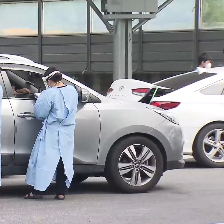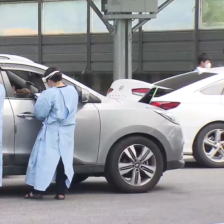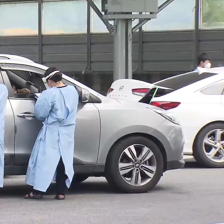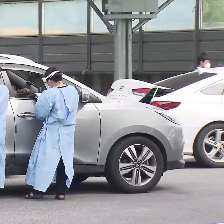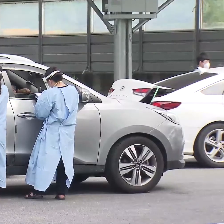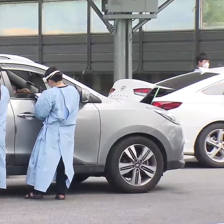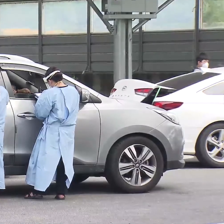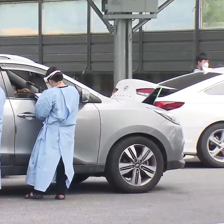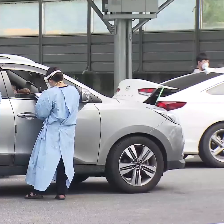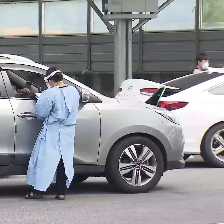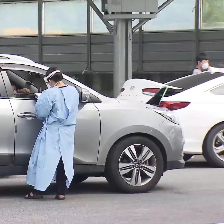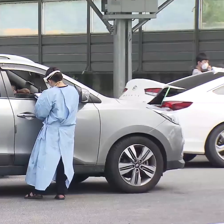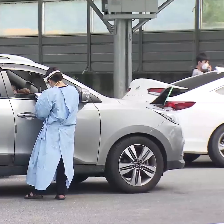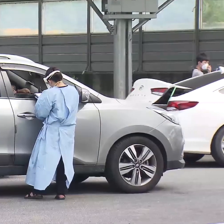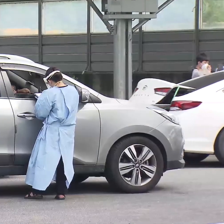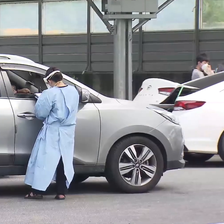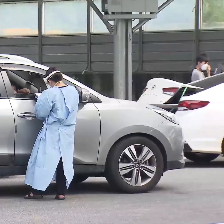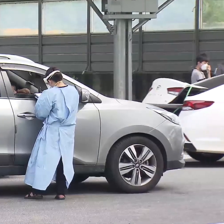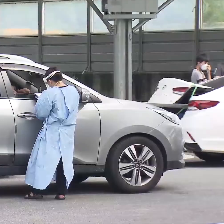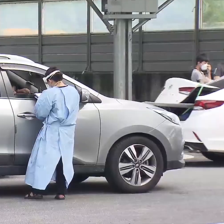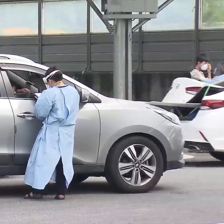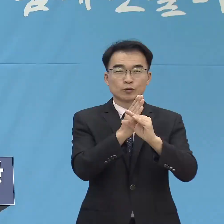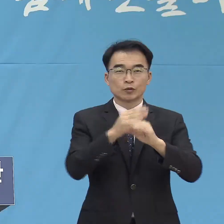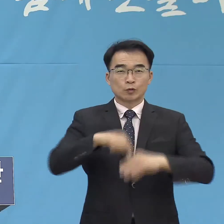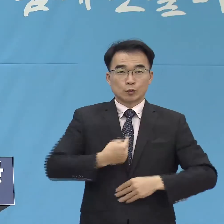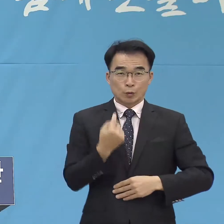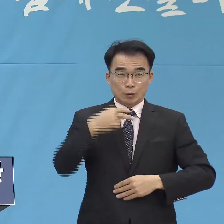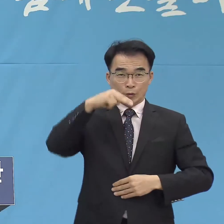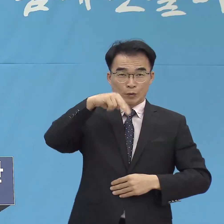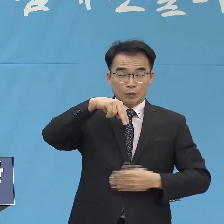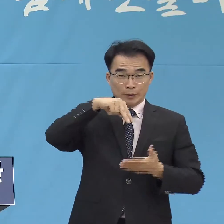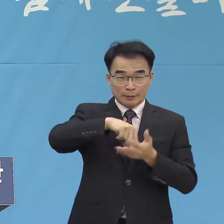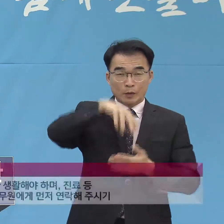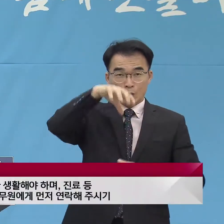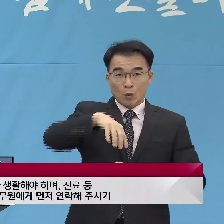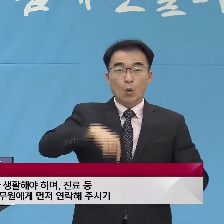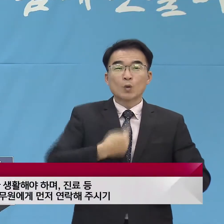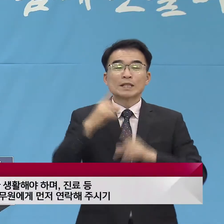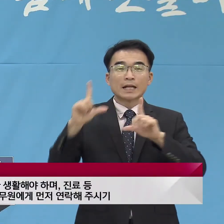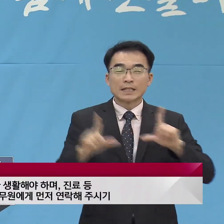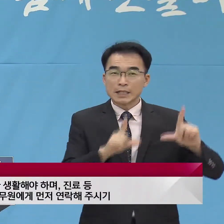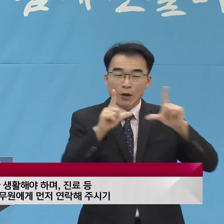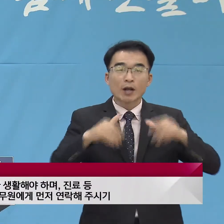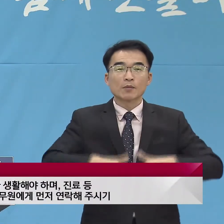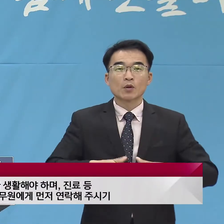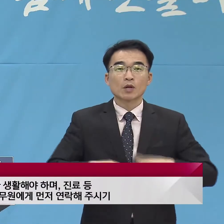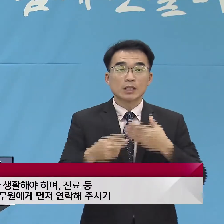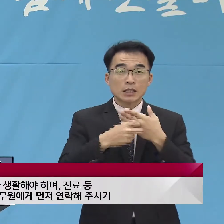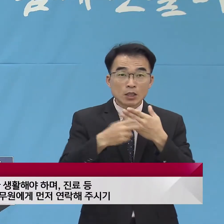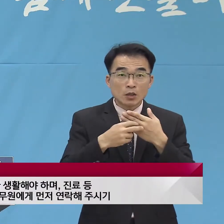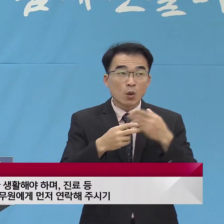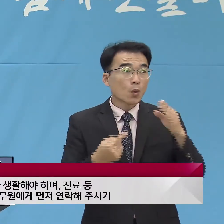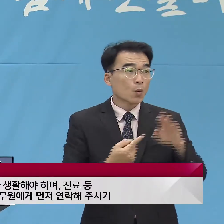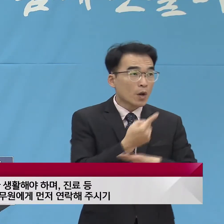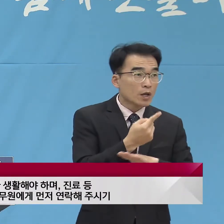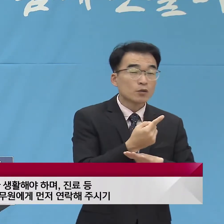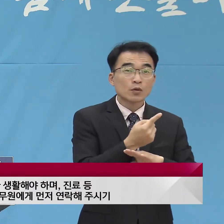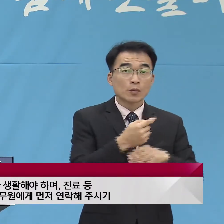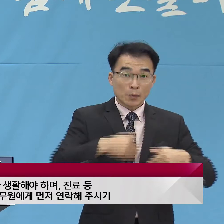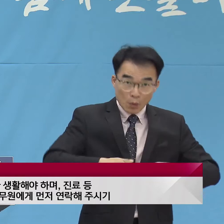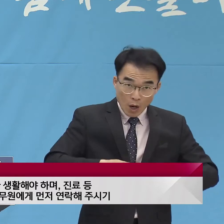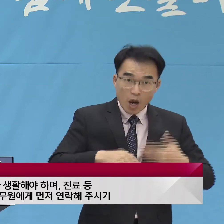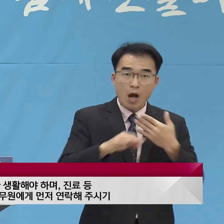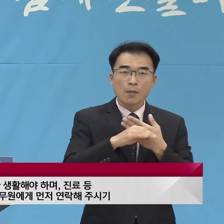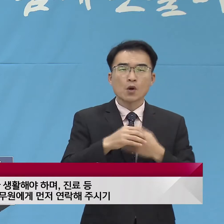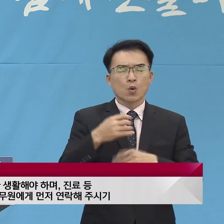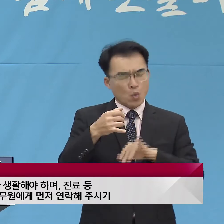가족이나 동거인을 감염시킬 수 있기 때문입니다. 독립된 공간에서 혼자 생활해야 하며 진료 등 외출이